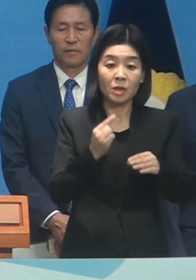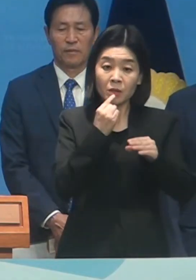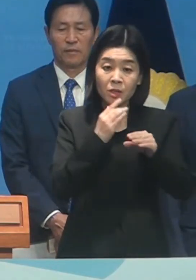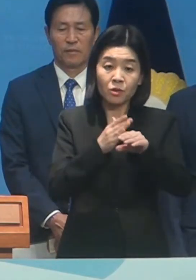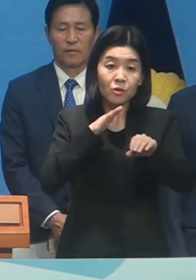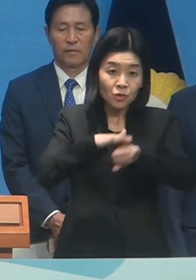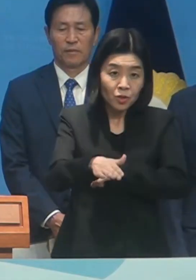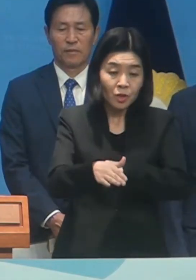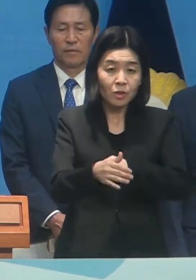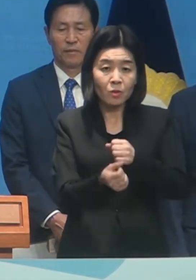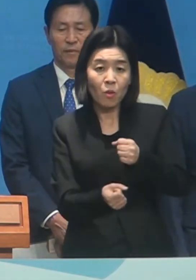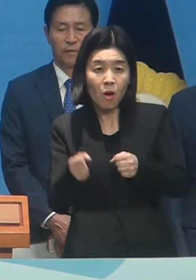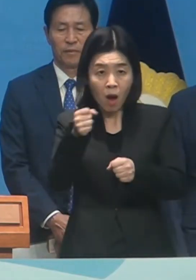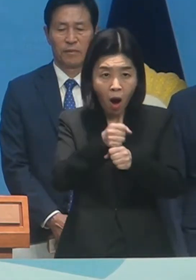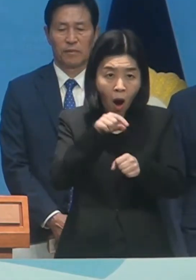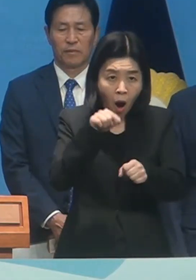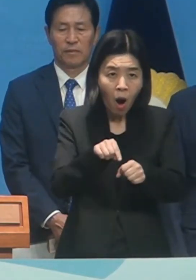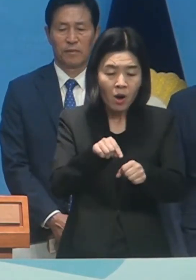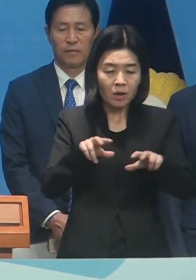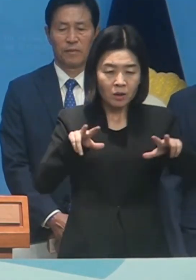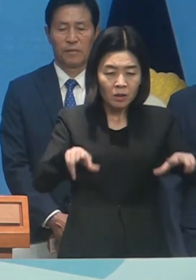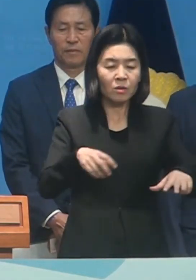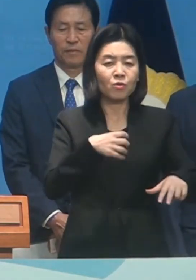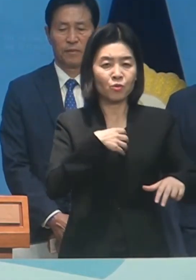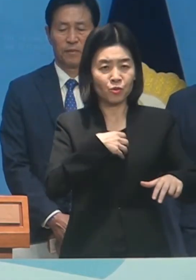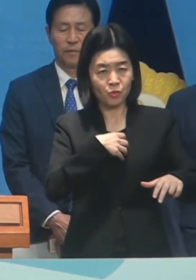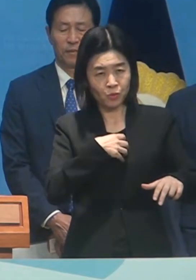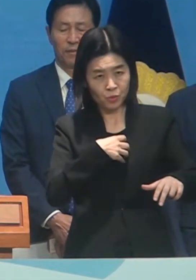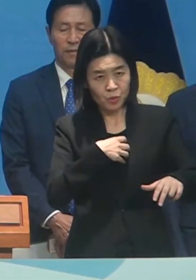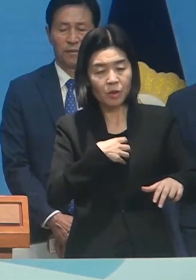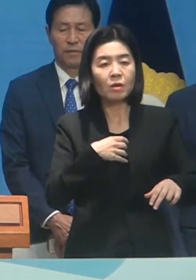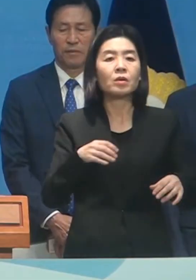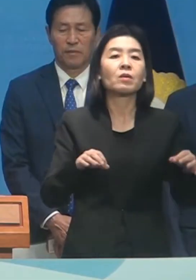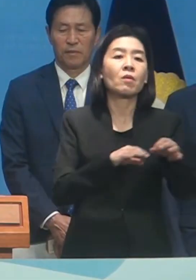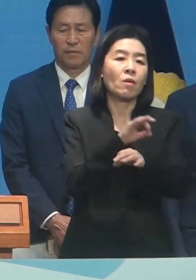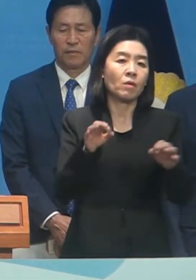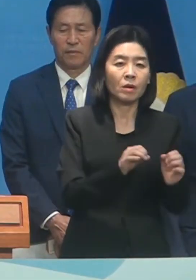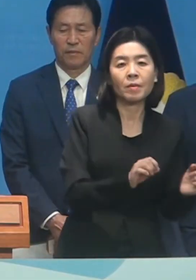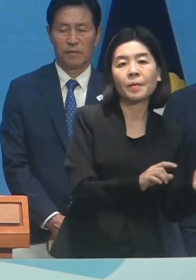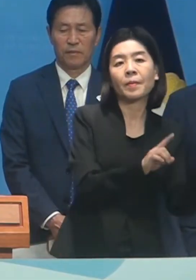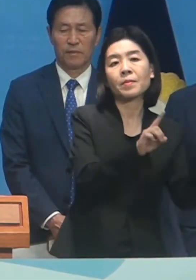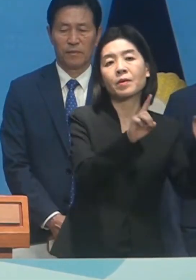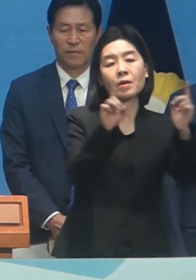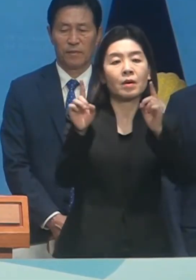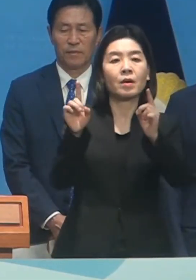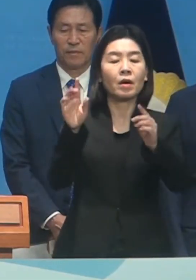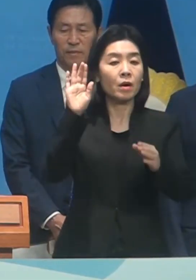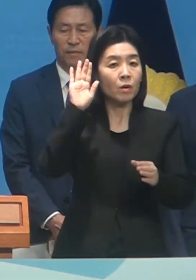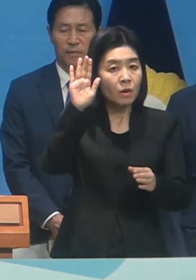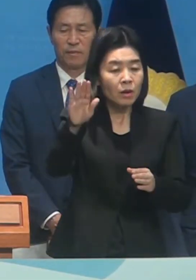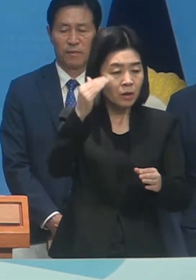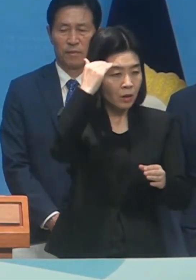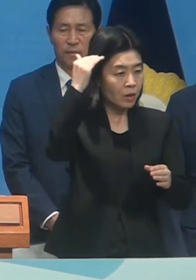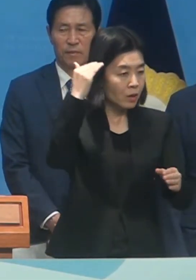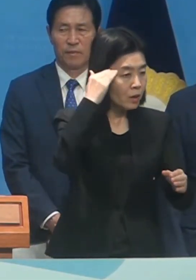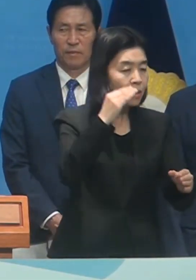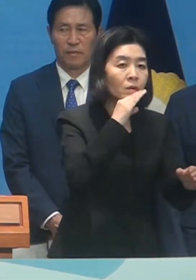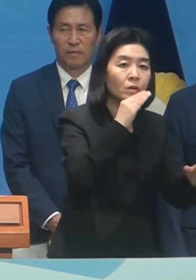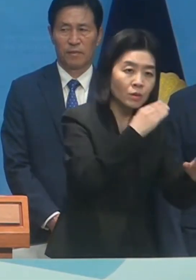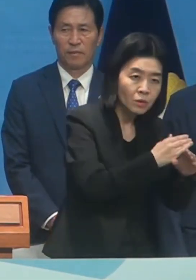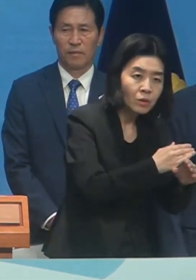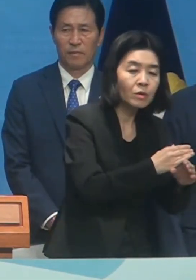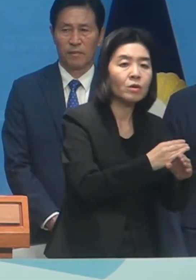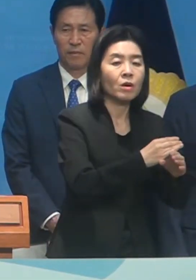민주주의를 회복하는 것은 위기에 봉착한 인생 경제를 되살리고 나아가 남북한이